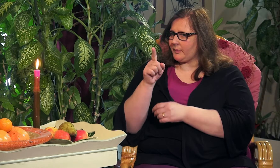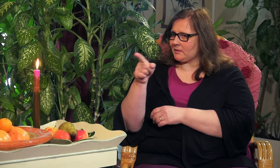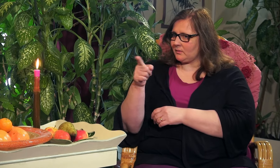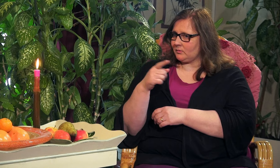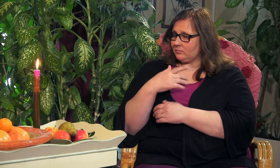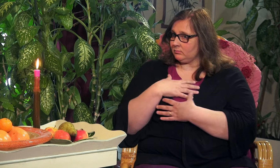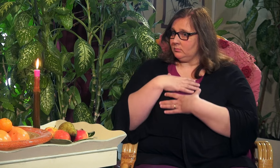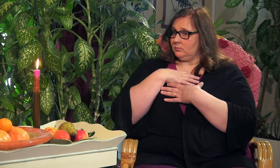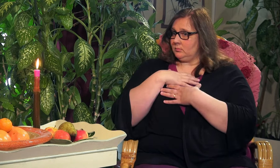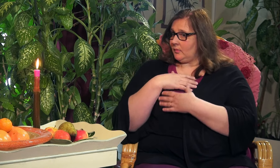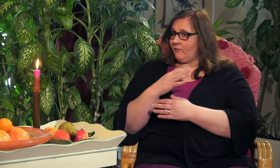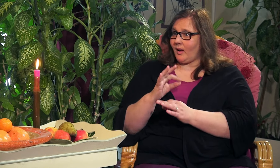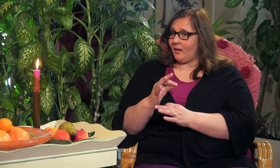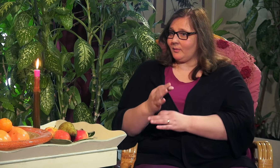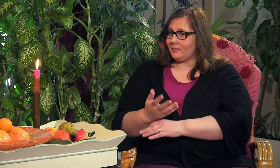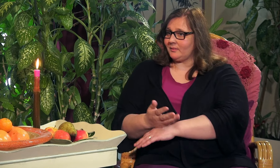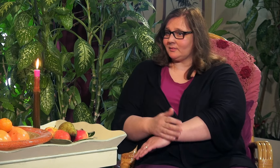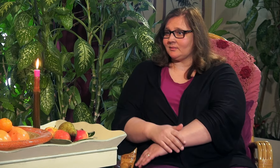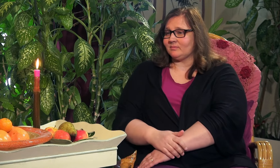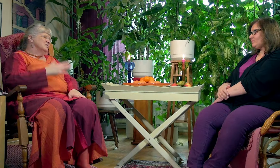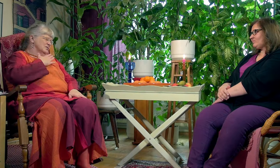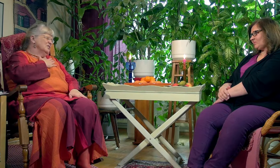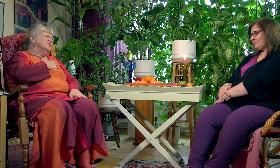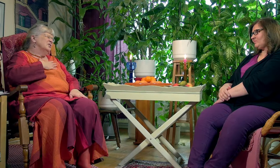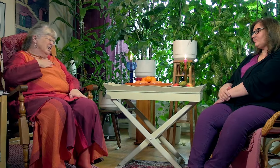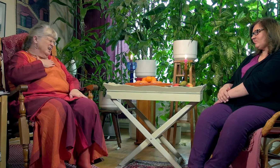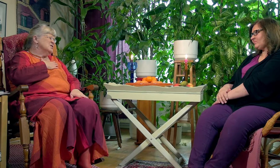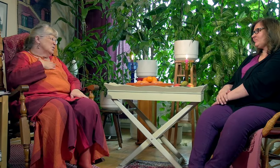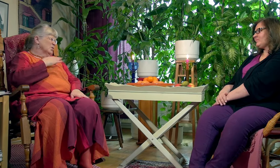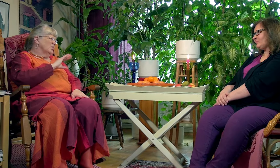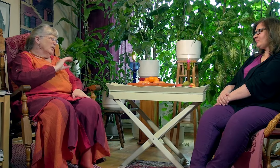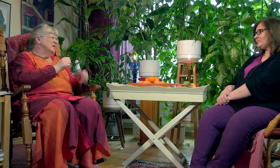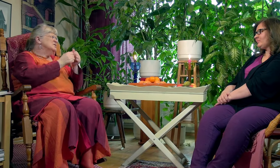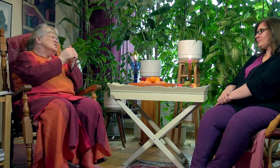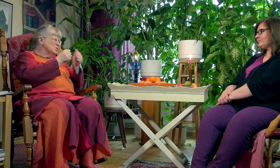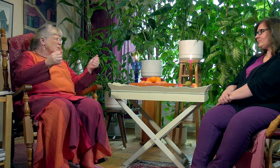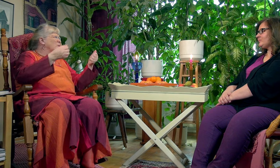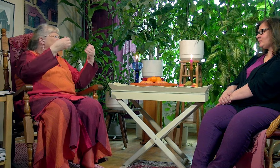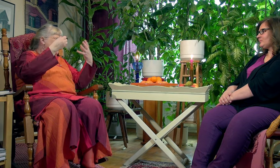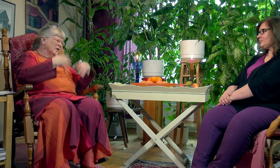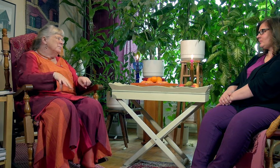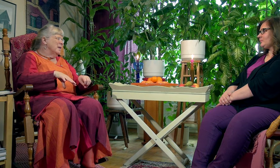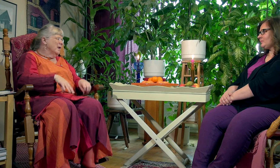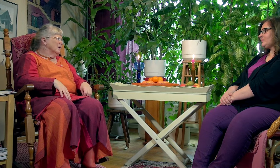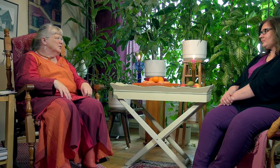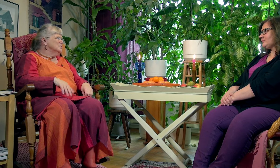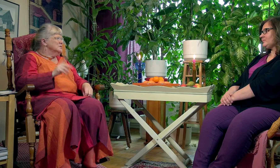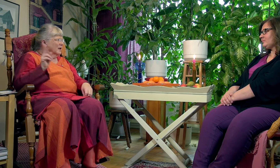Eli hän kuoli auto-onnettomuudessa ja se oli todellinen shokki. Se oli todella suuri suru, suuri